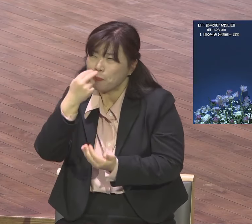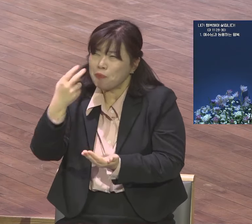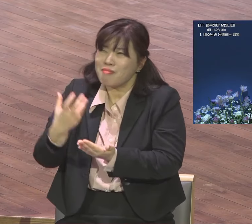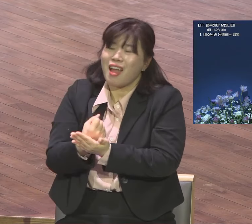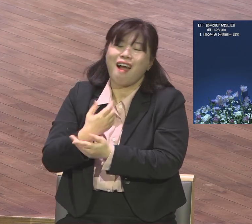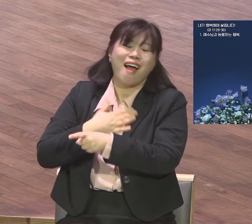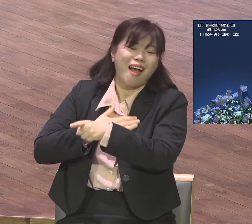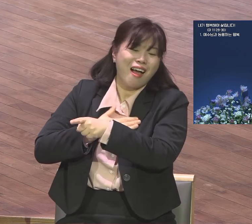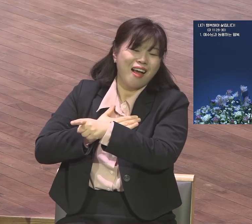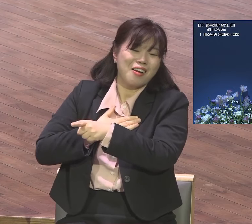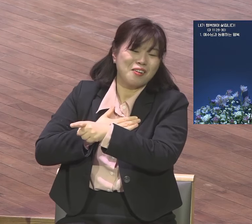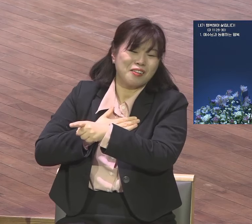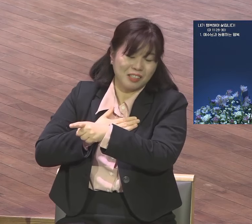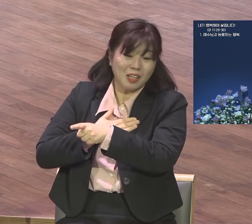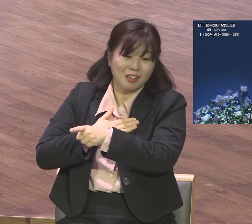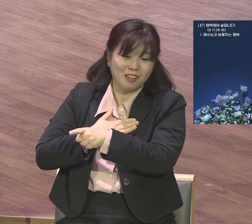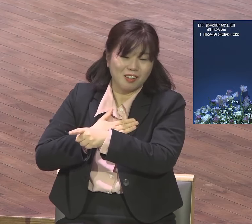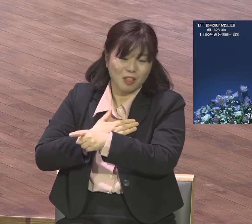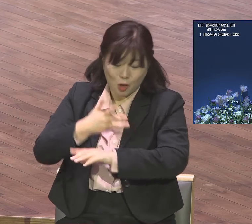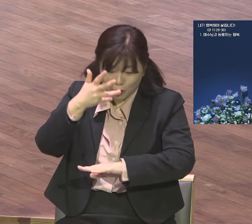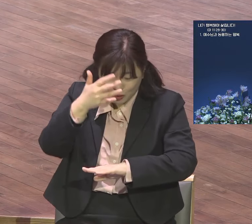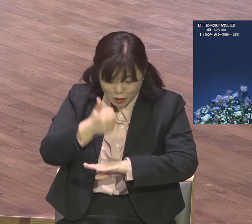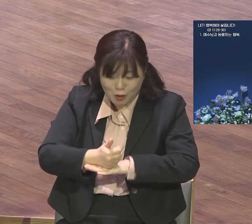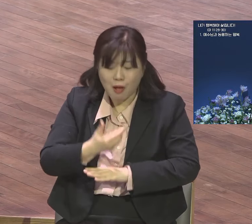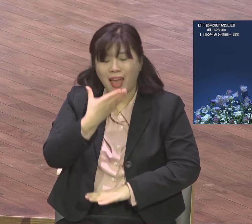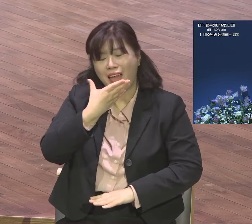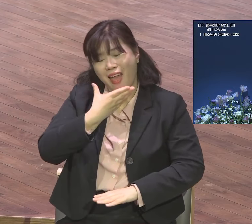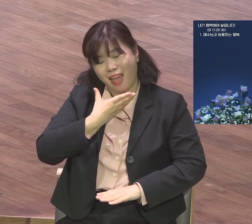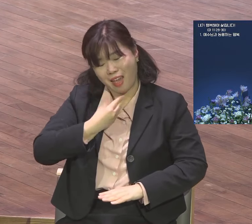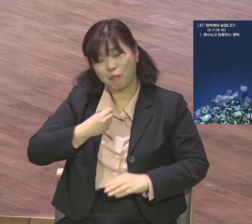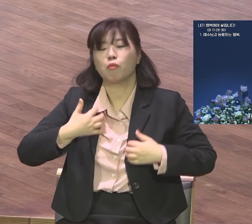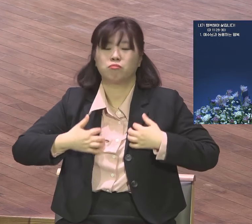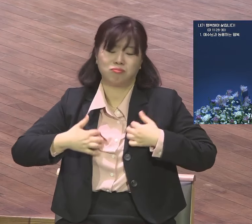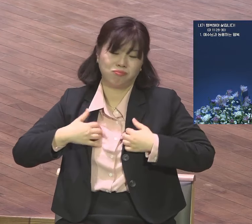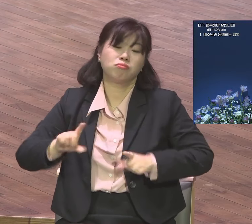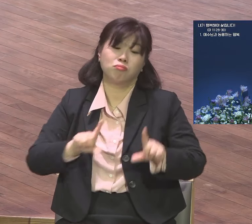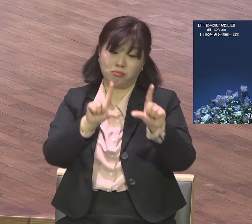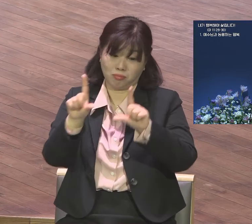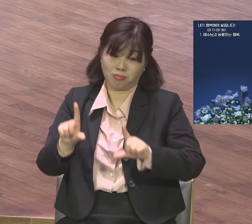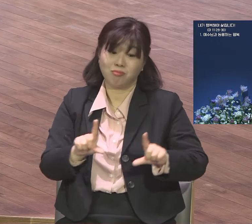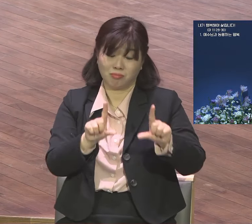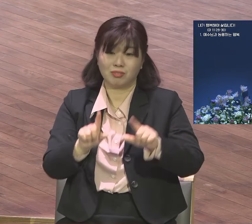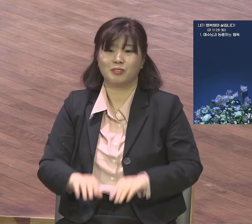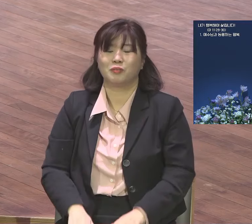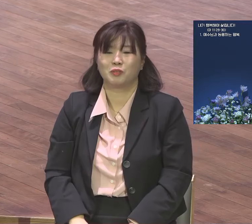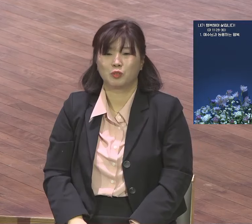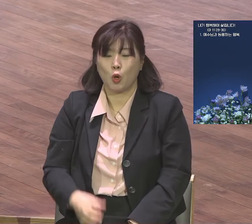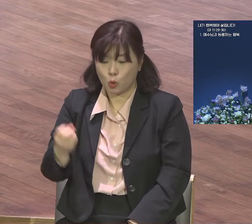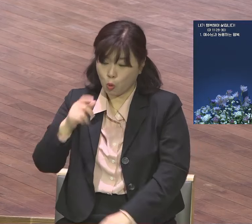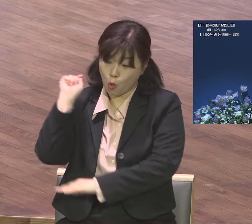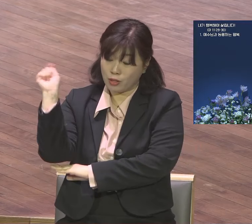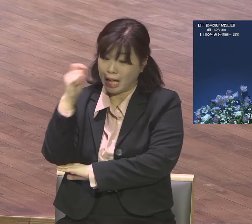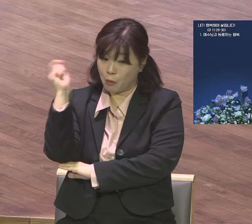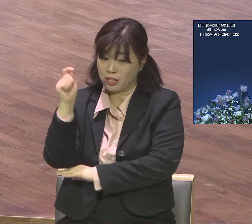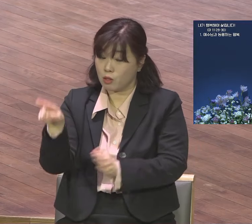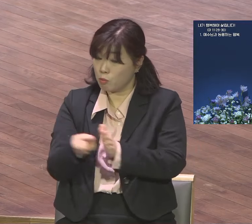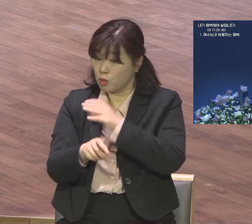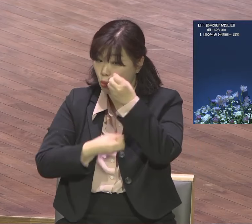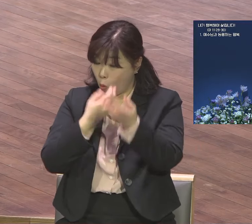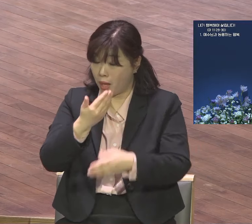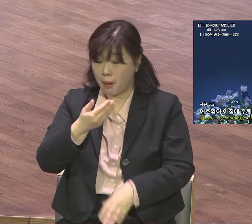누구보다도 탁월한 삶을 살았던 것입니다. 다윗도 마찬가지입니다. 시편 5편 3절에 보면 이렇게